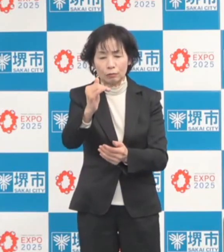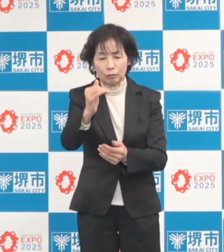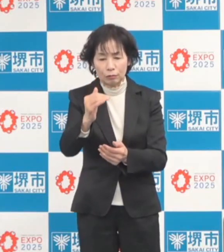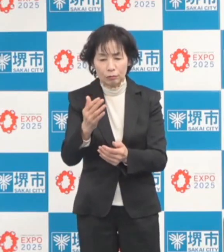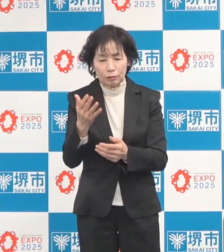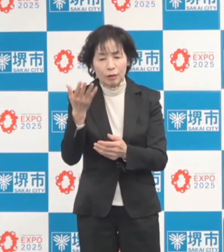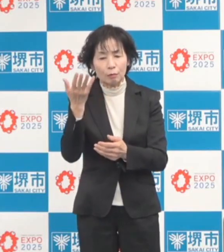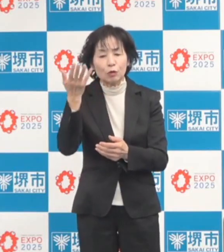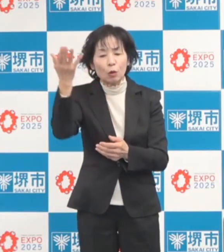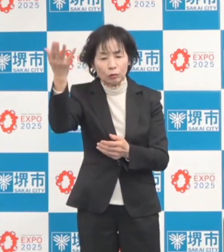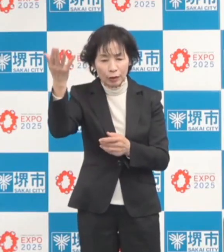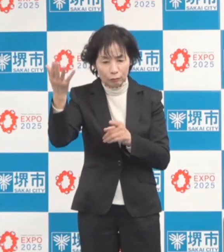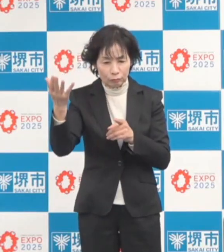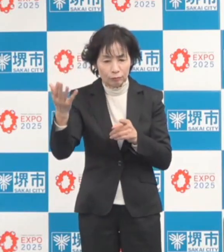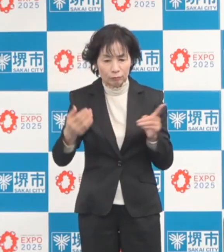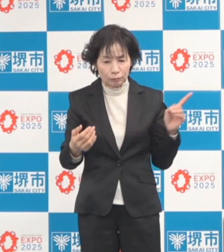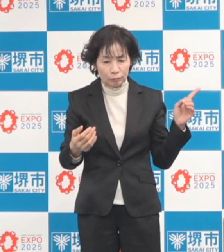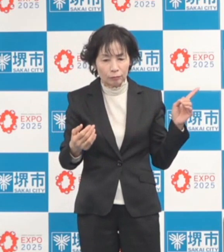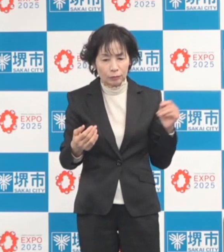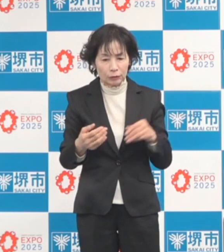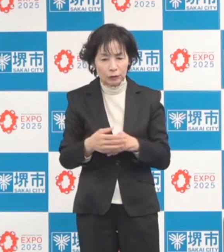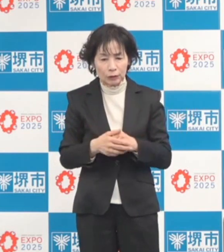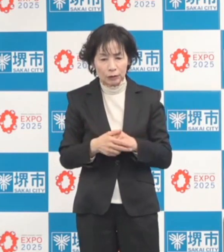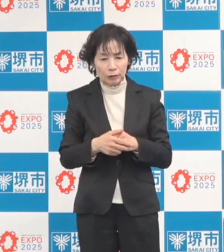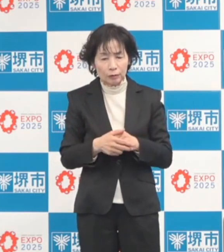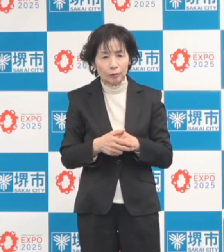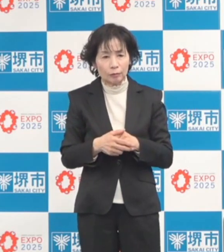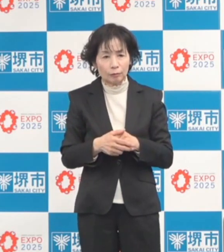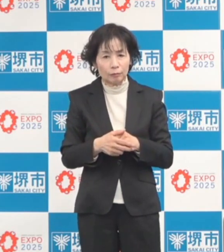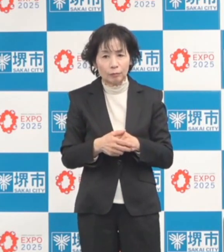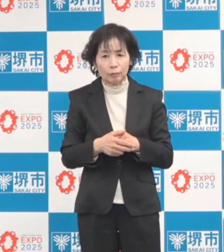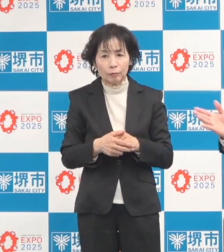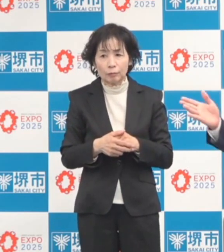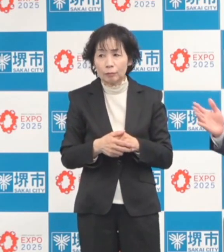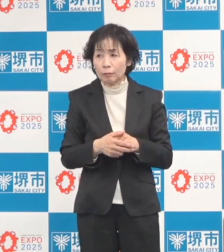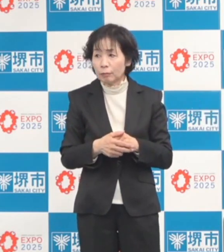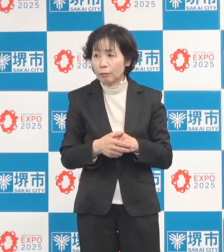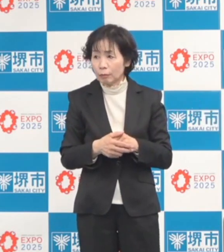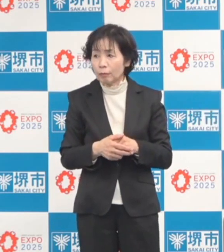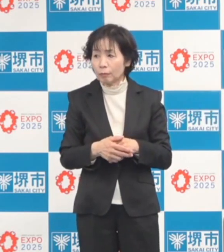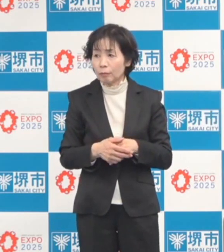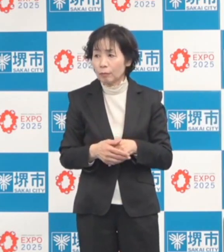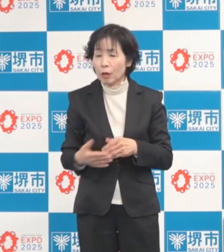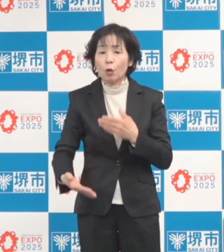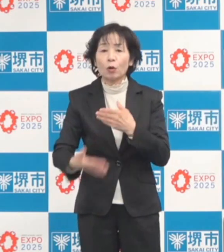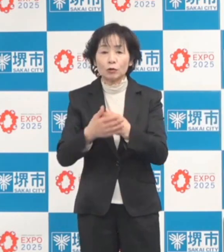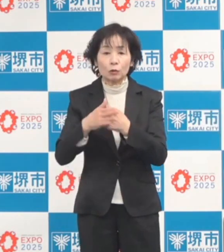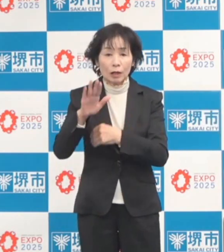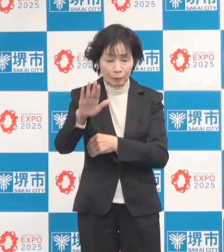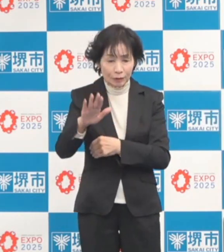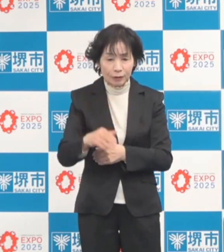。はい、 すいません、 これ補足があれば。 はい、田中局お願いします。